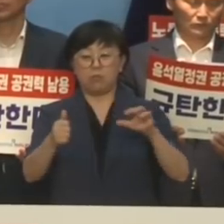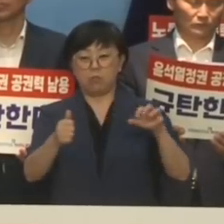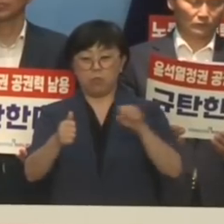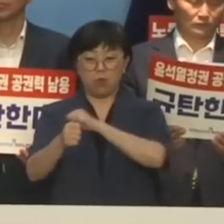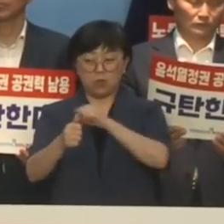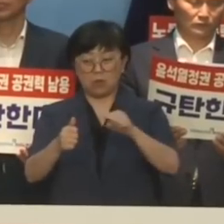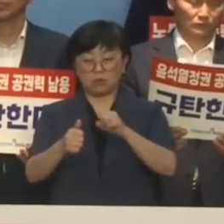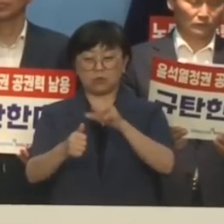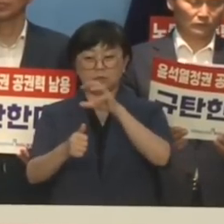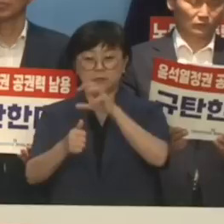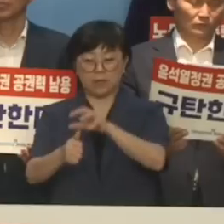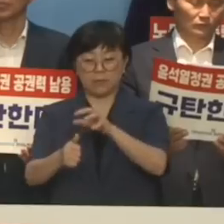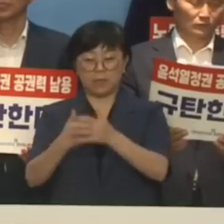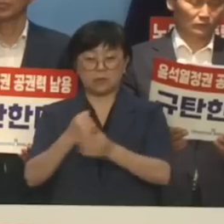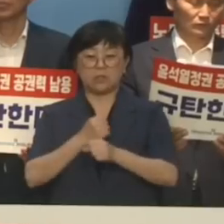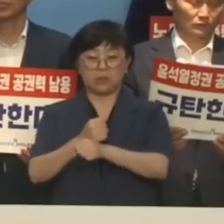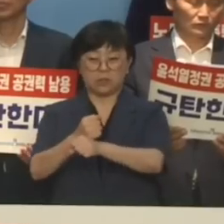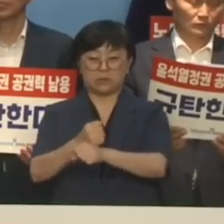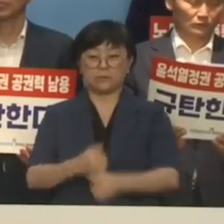폭력적 연행했다.